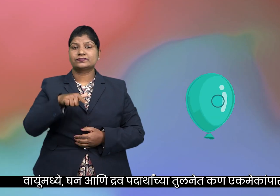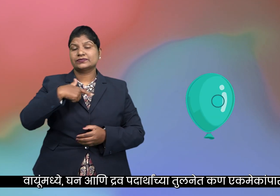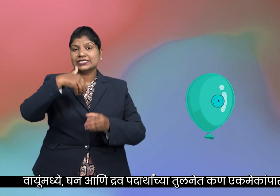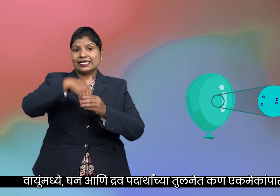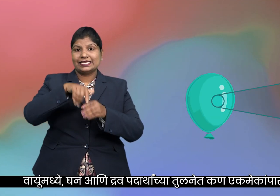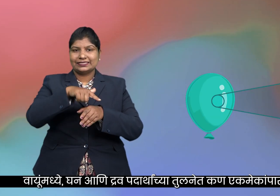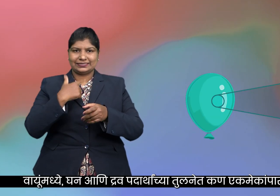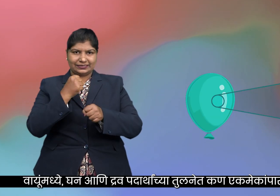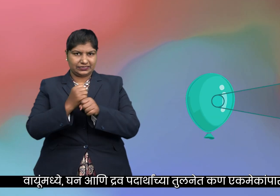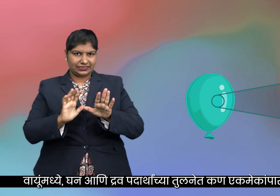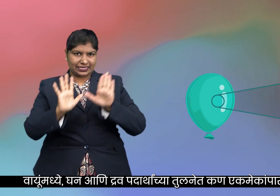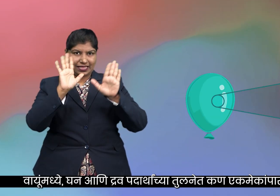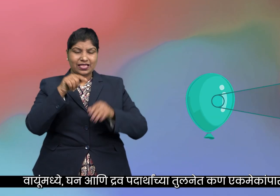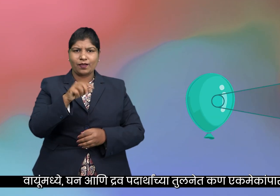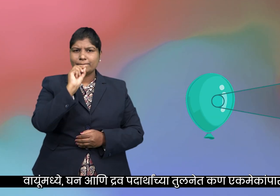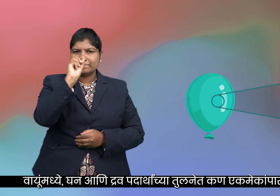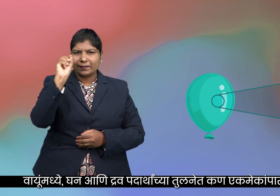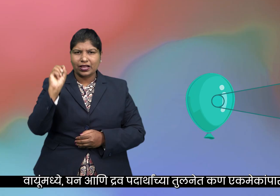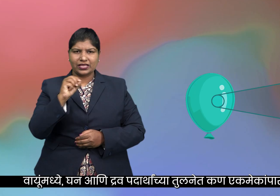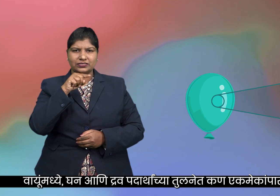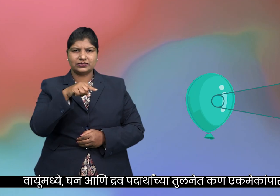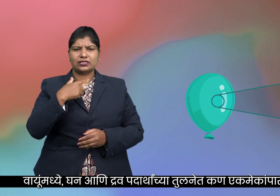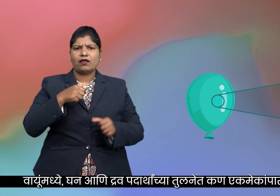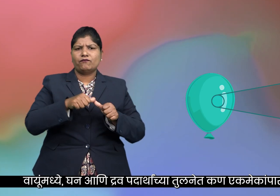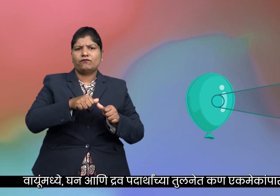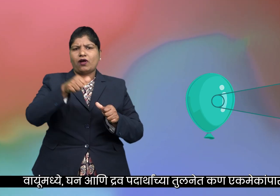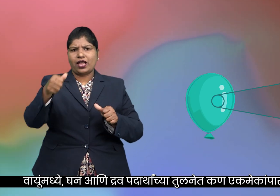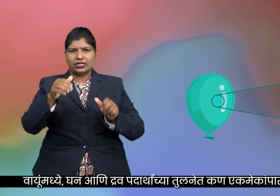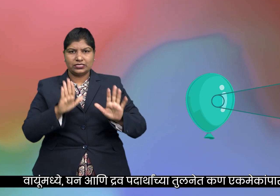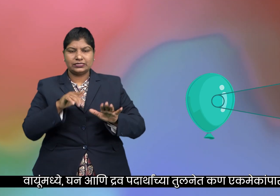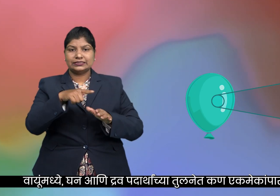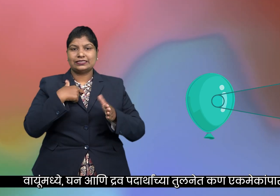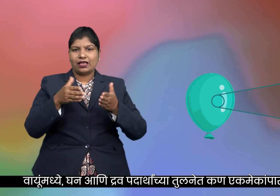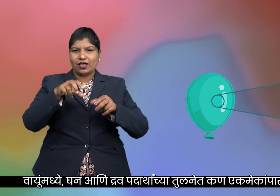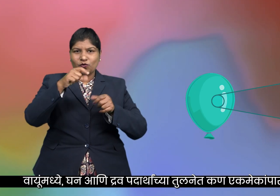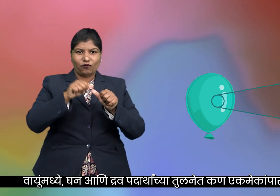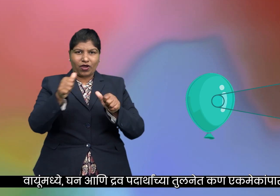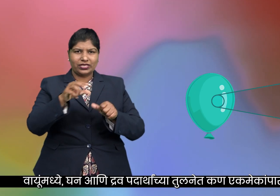वायूमध्ये घन आणि द्रव पदार्थांच्या तुलनेत कण एकमेकांपासून खूप दूर असतात.